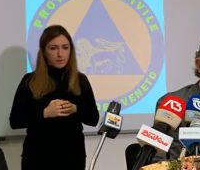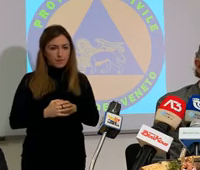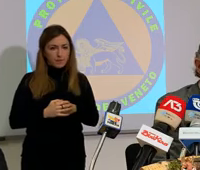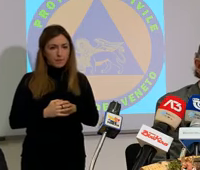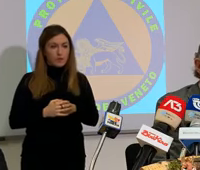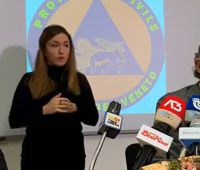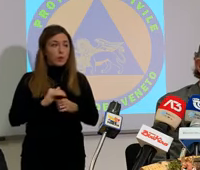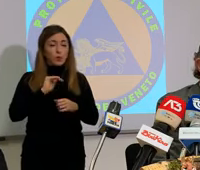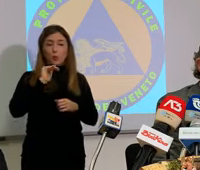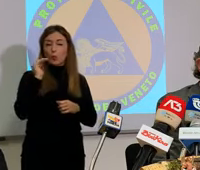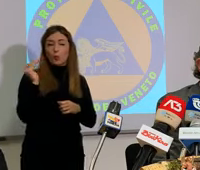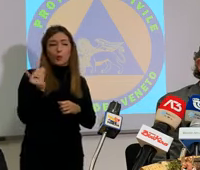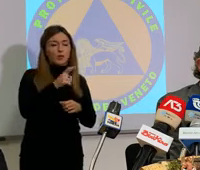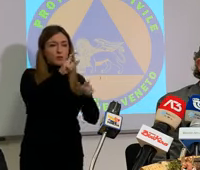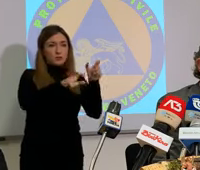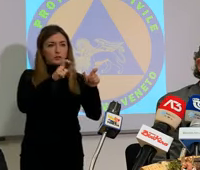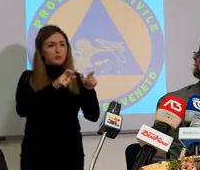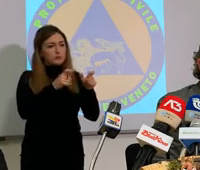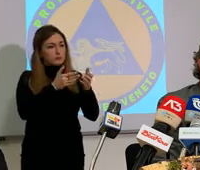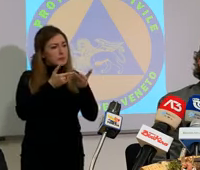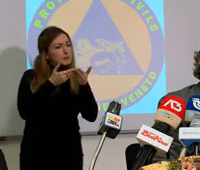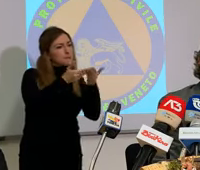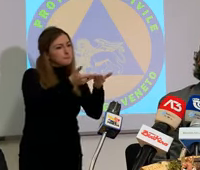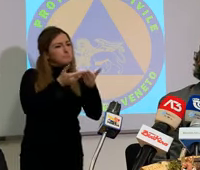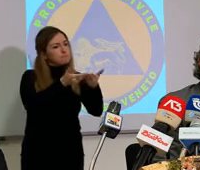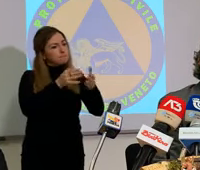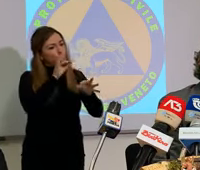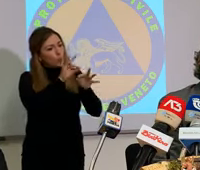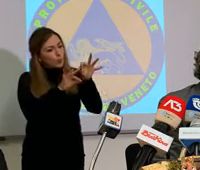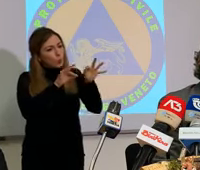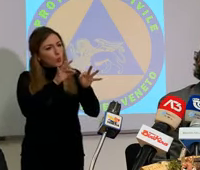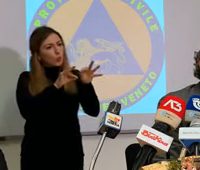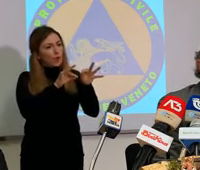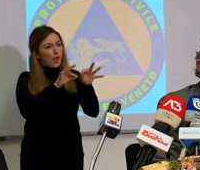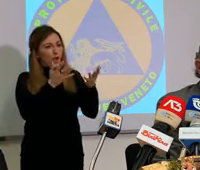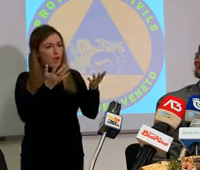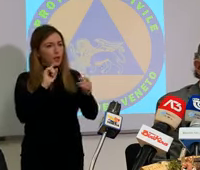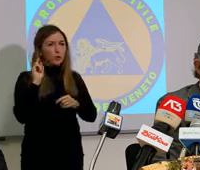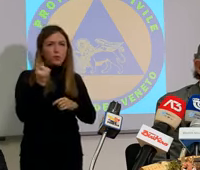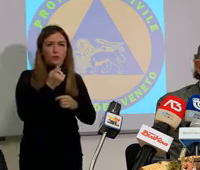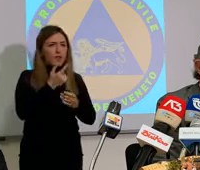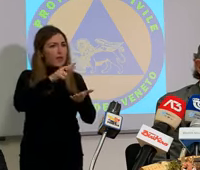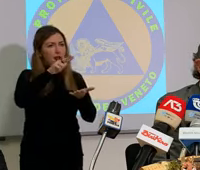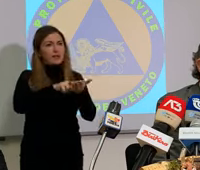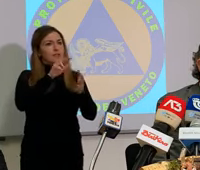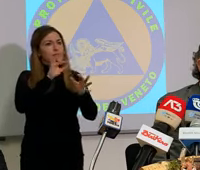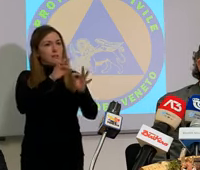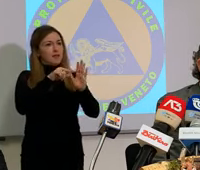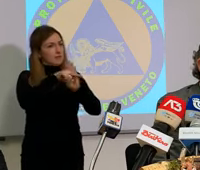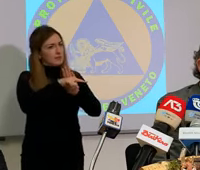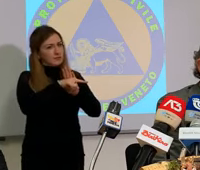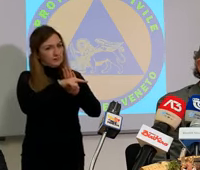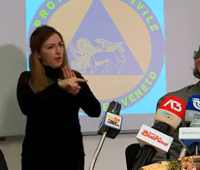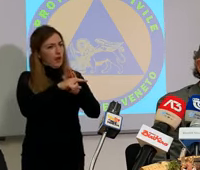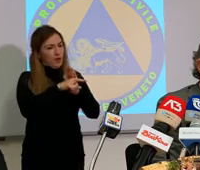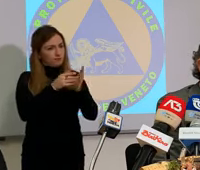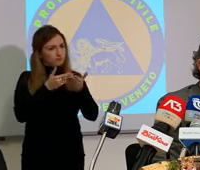assistiti e hanno tutti avuto la garanzia di avere un carico in terapia intensiva per cui noi abbiamo parlato